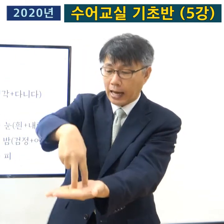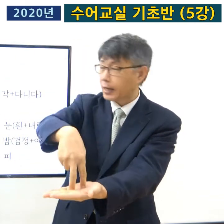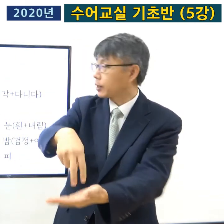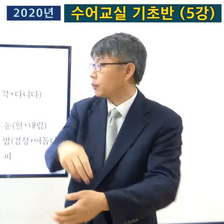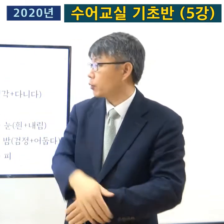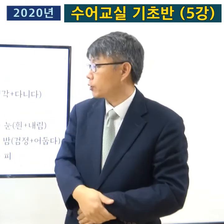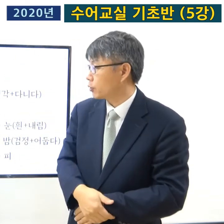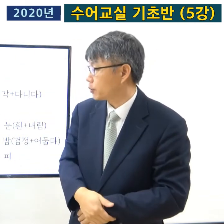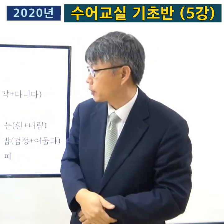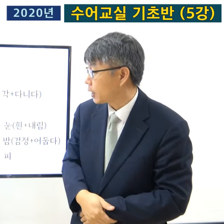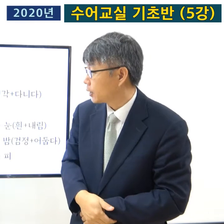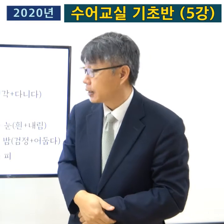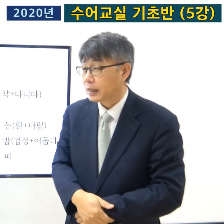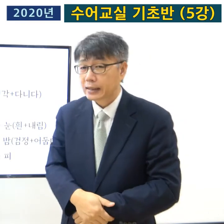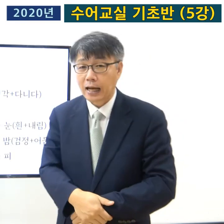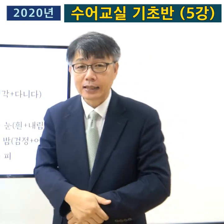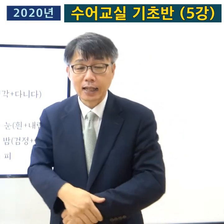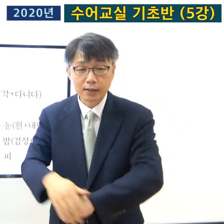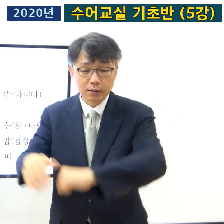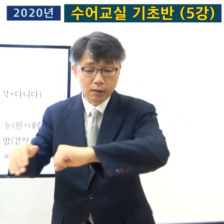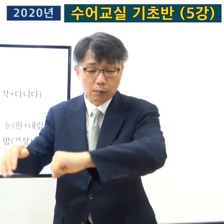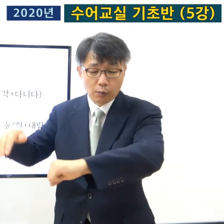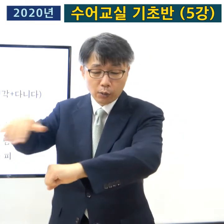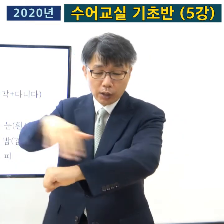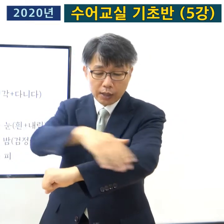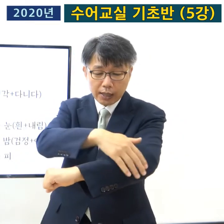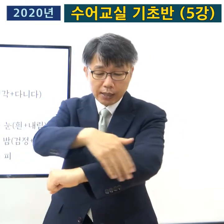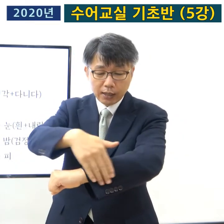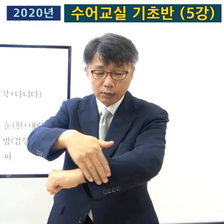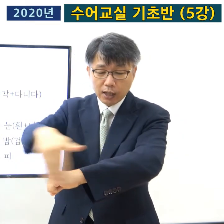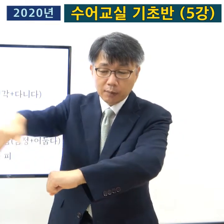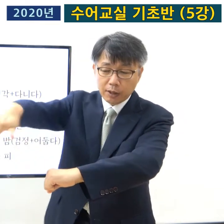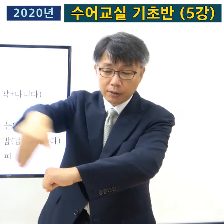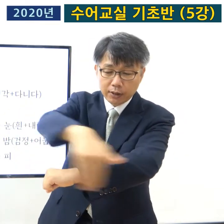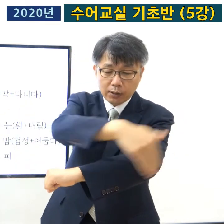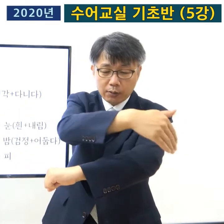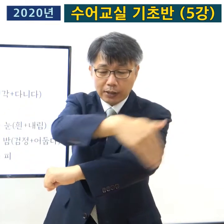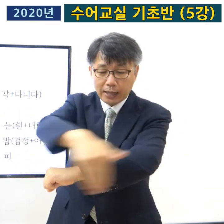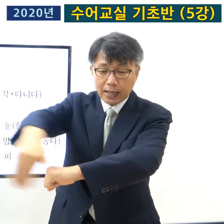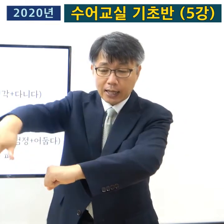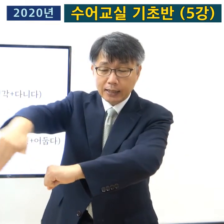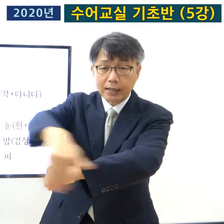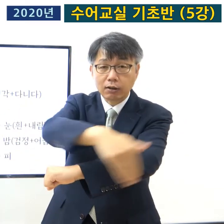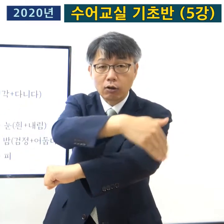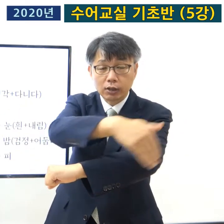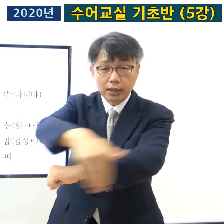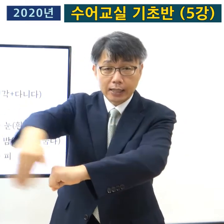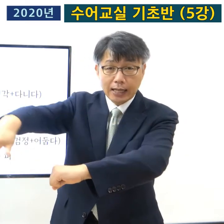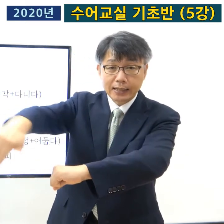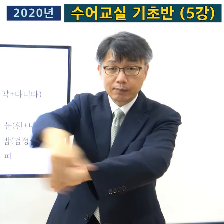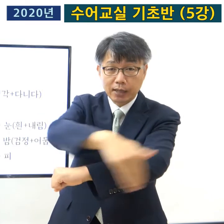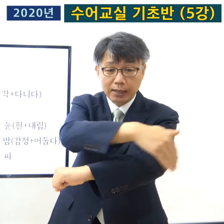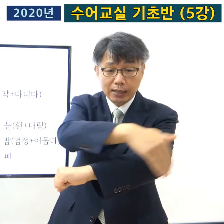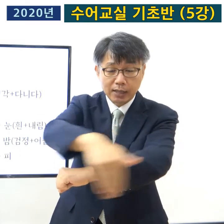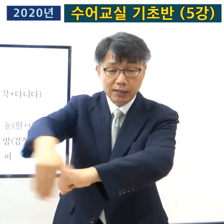이렇게 표현할 수 있습니다. 다니다는 여기 이게 길이라고 생각하면 왔다 갔다 하는 거, 이게 다니다입니다.